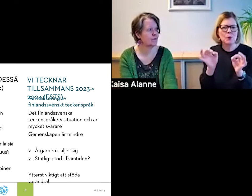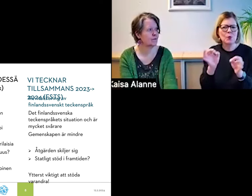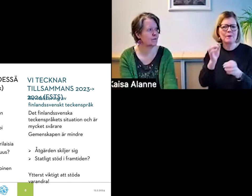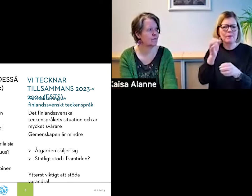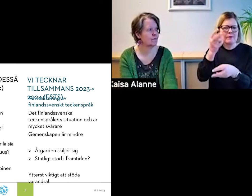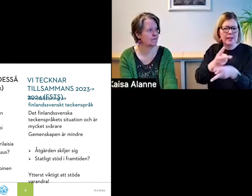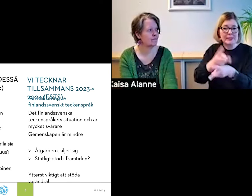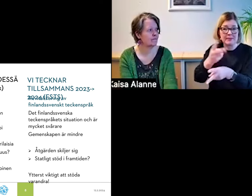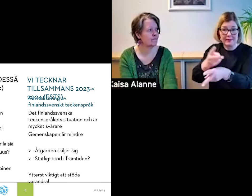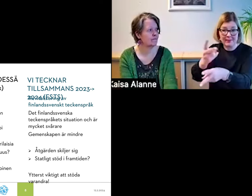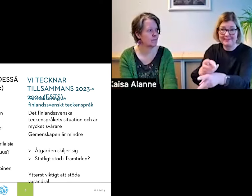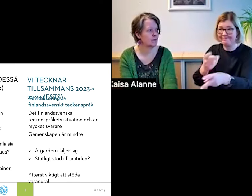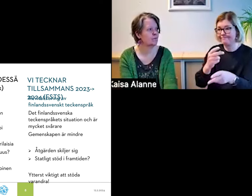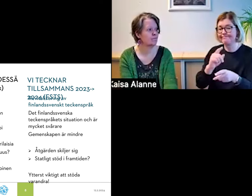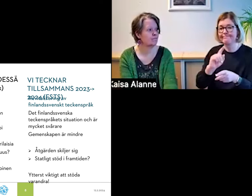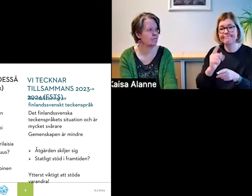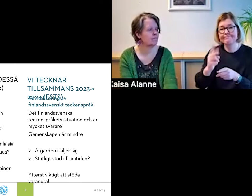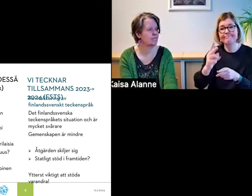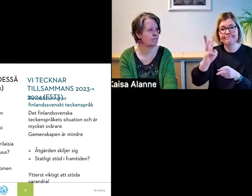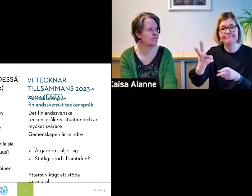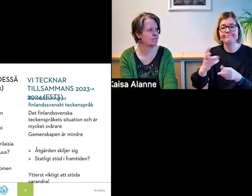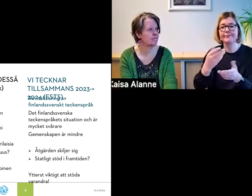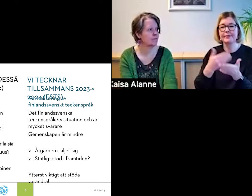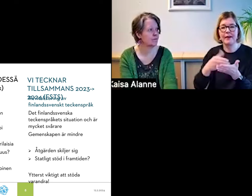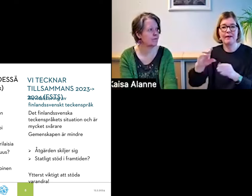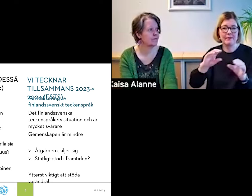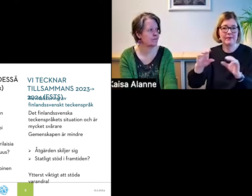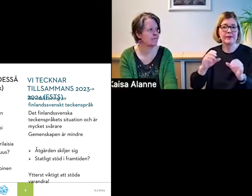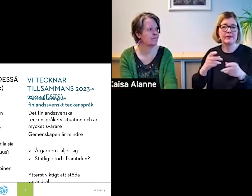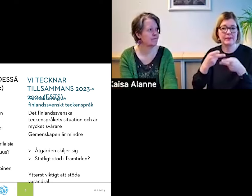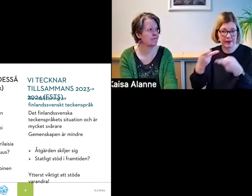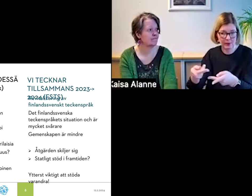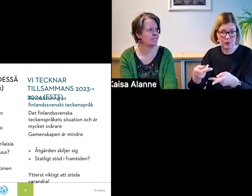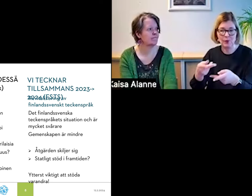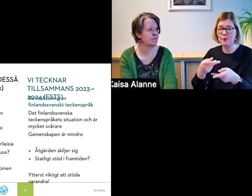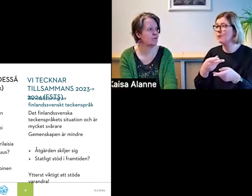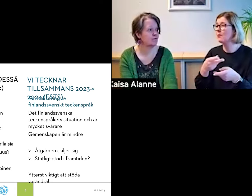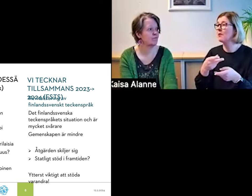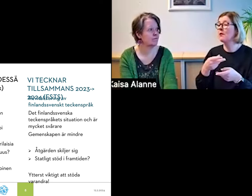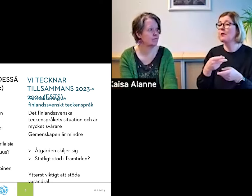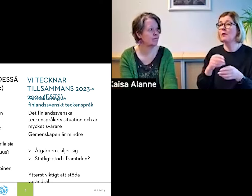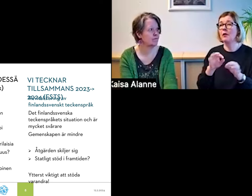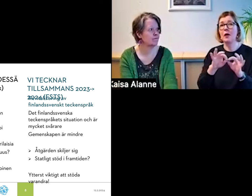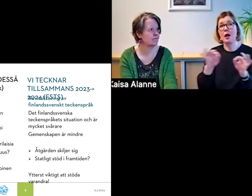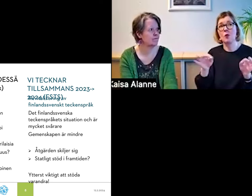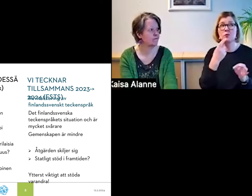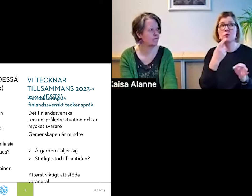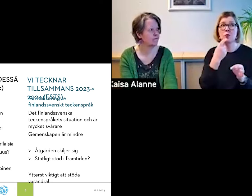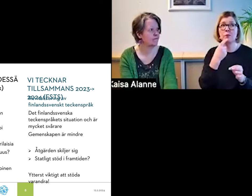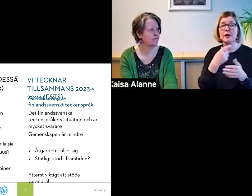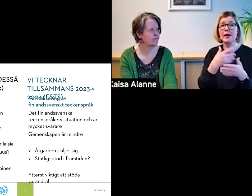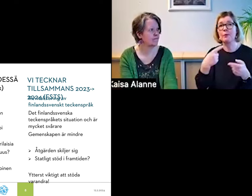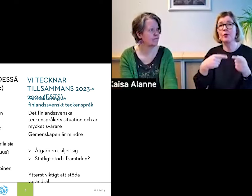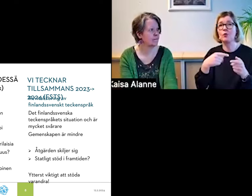joihin on varmasti tulossa muutoksia, niin millä tavalla me voimme varautua sitten näihin tulevien vuosien muutoksiin.